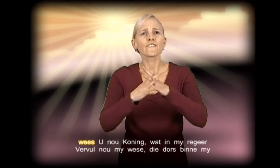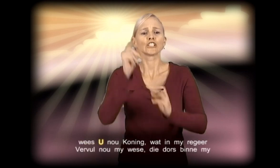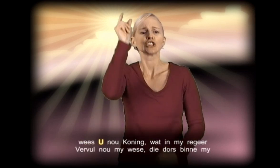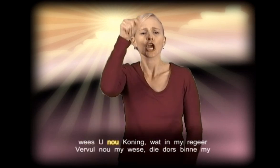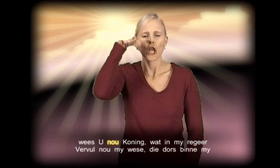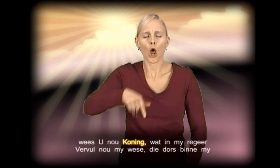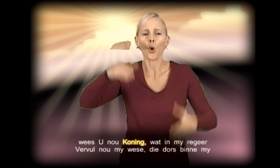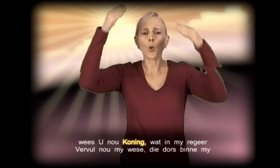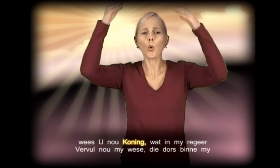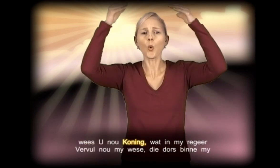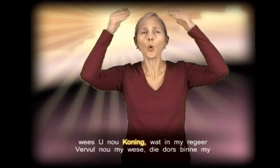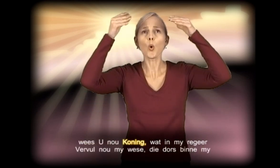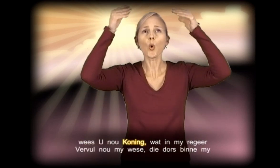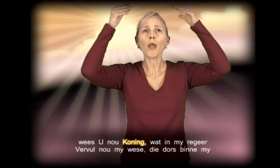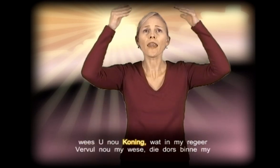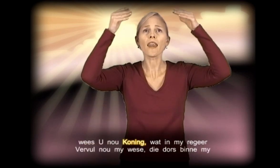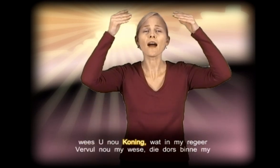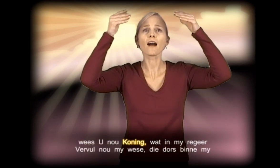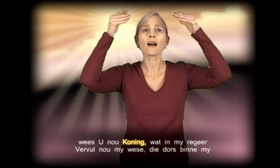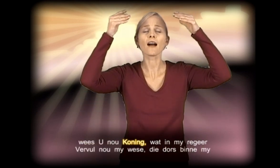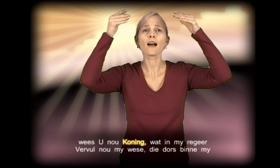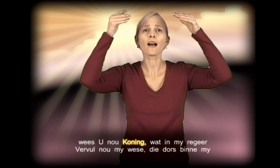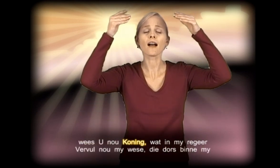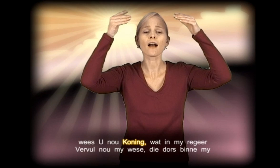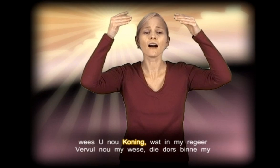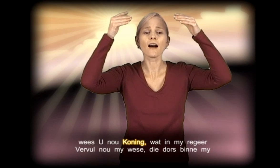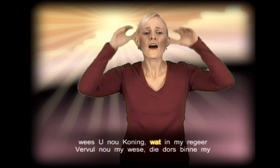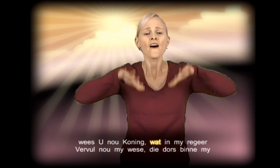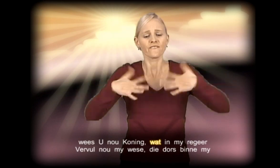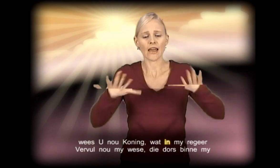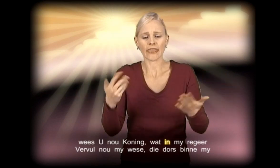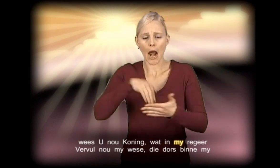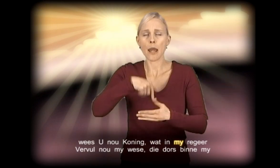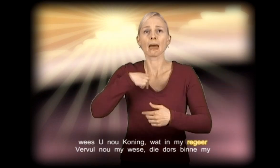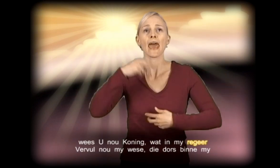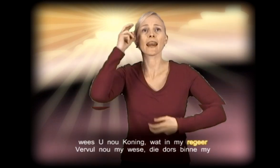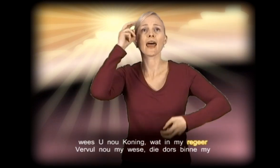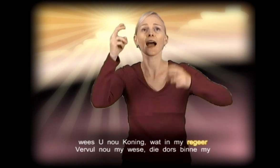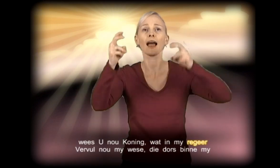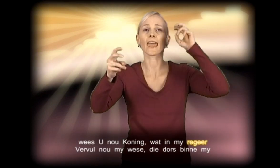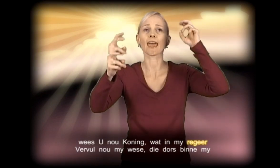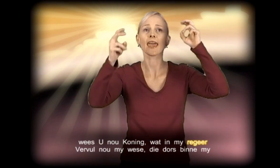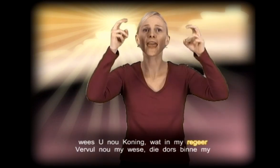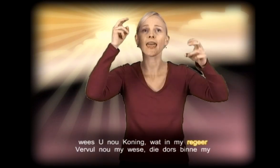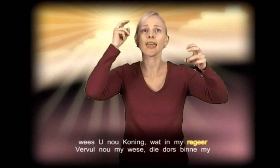Wees U nou koning, wat in my regeer.